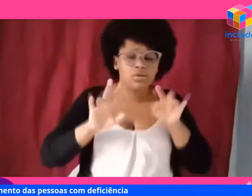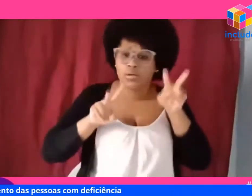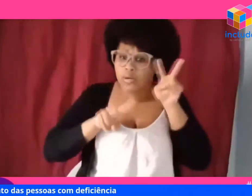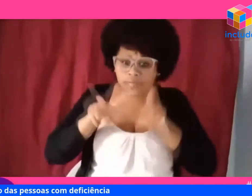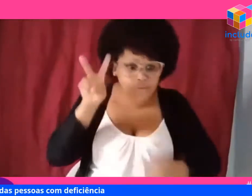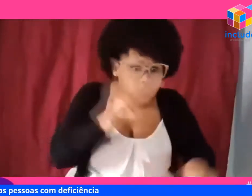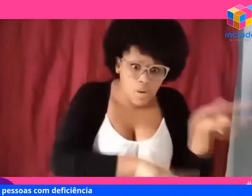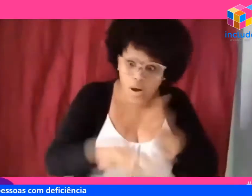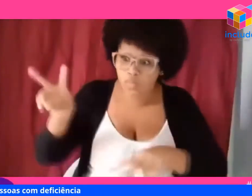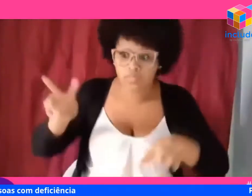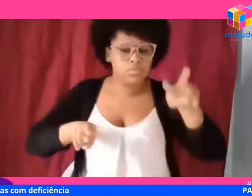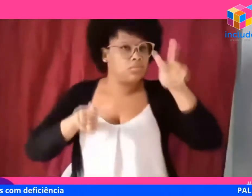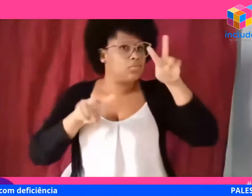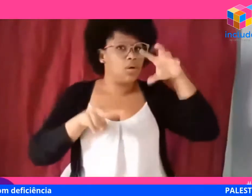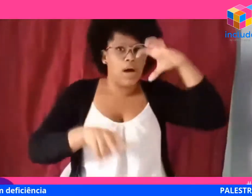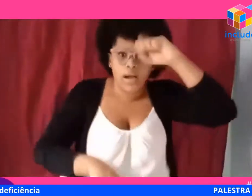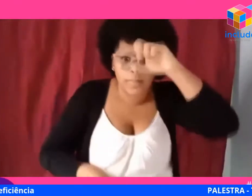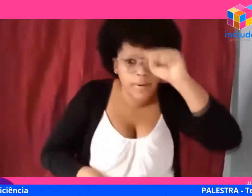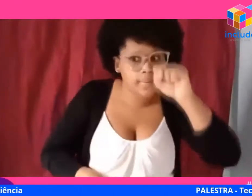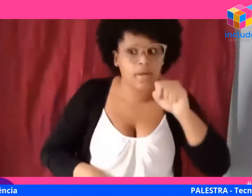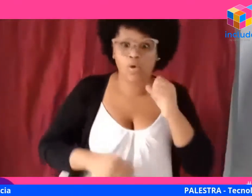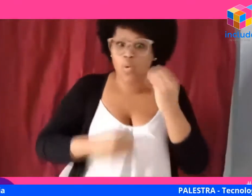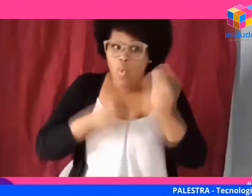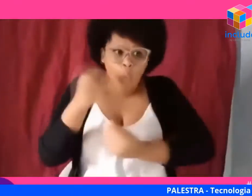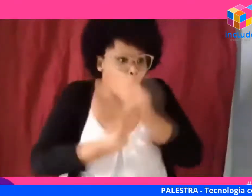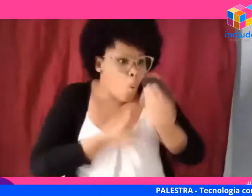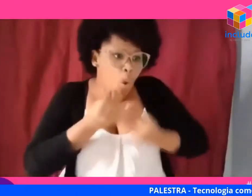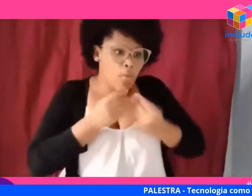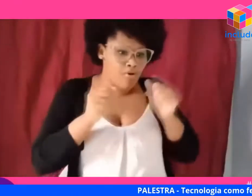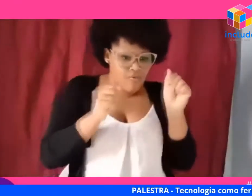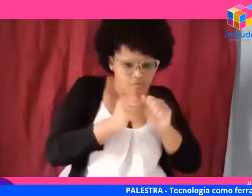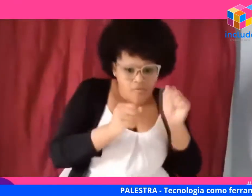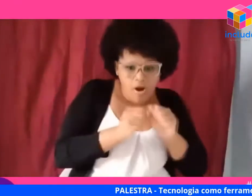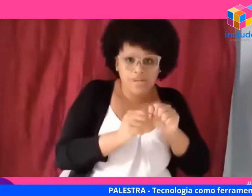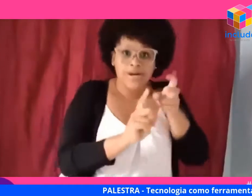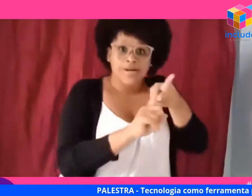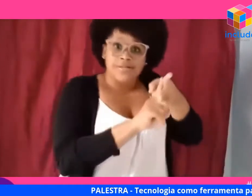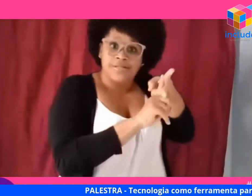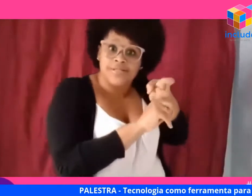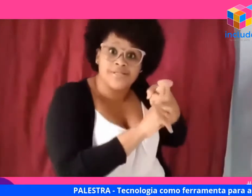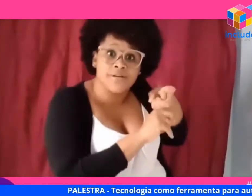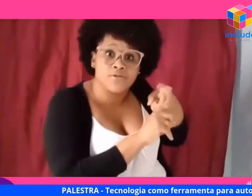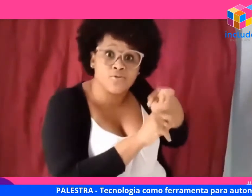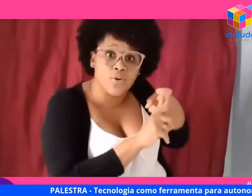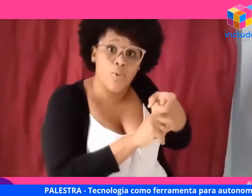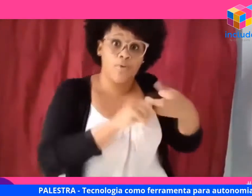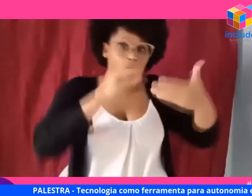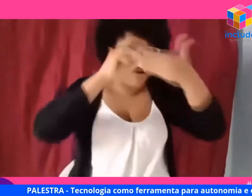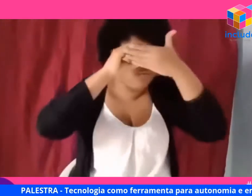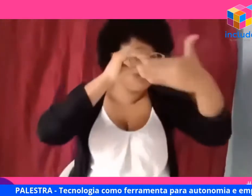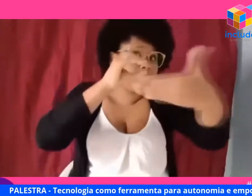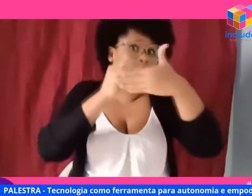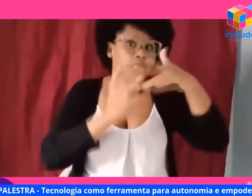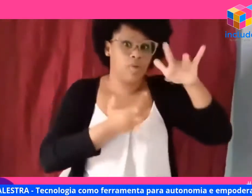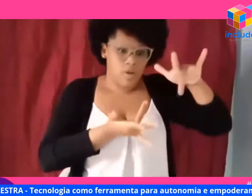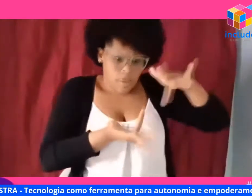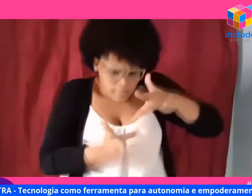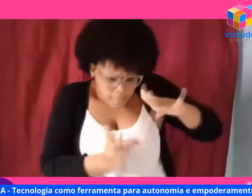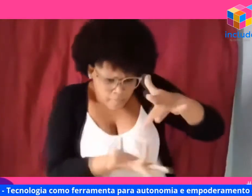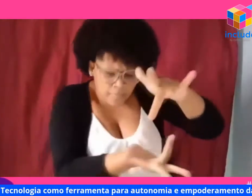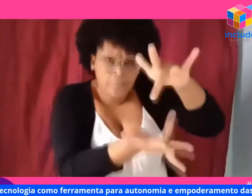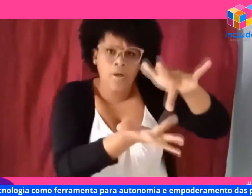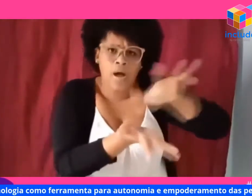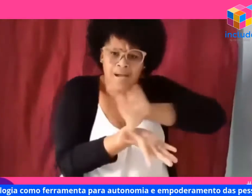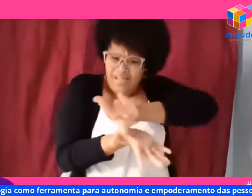tenho medo. Não, é visual, você tem experiência visual, é só aprender, olhar, ver como fazer, as partes